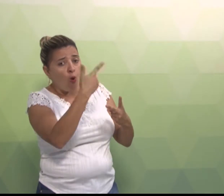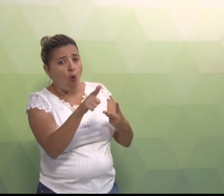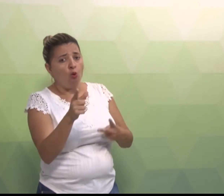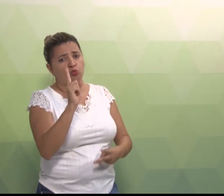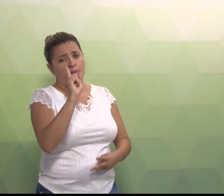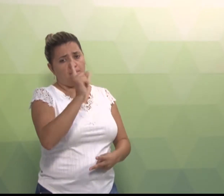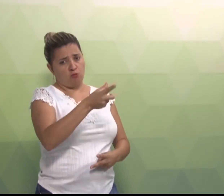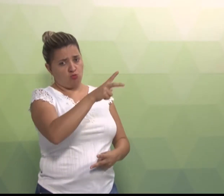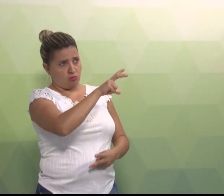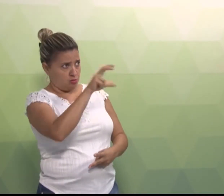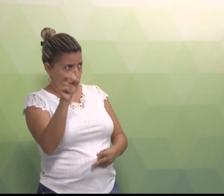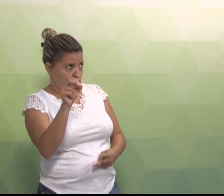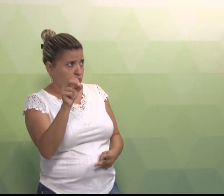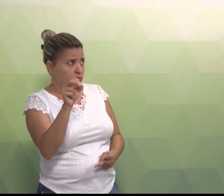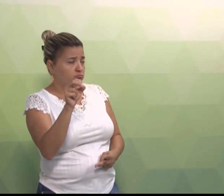custa 1.500.